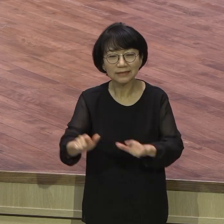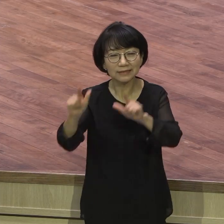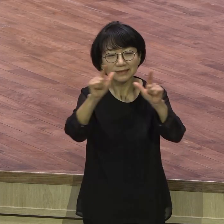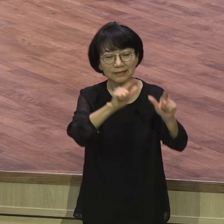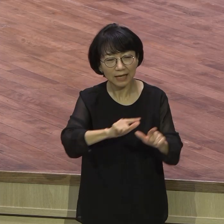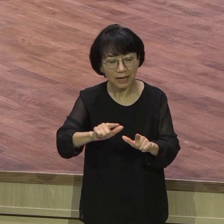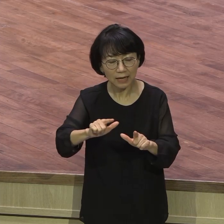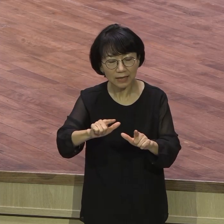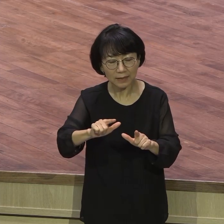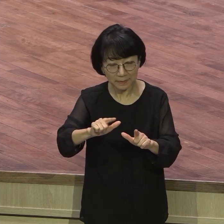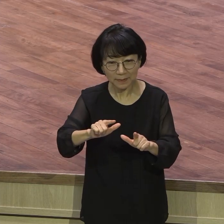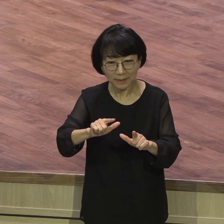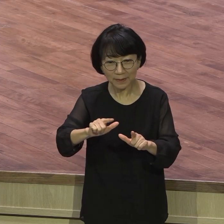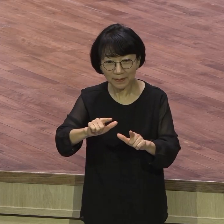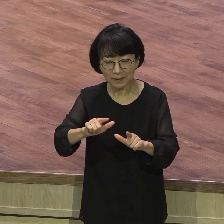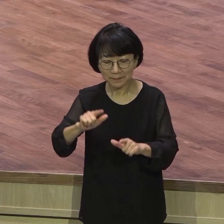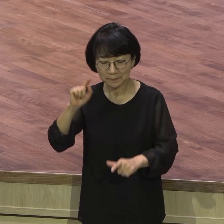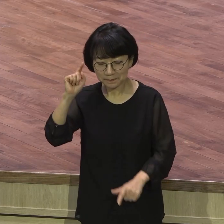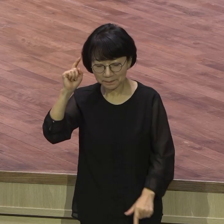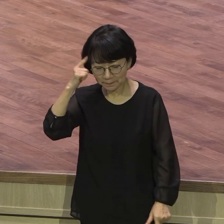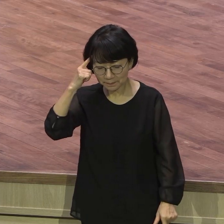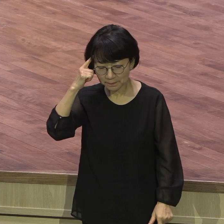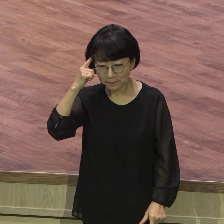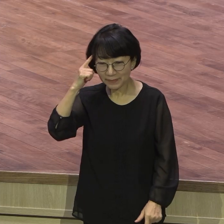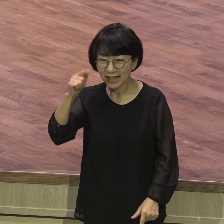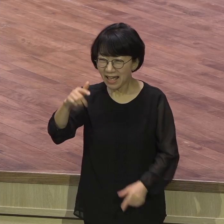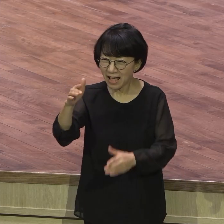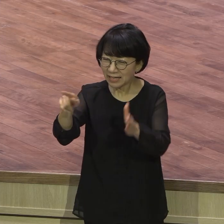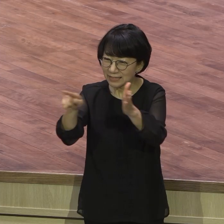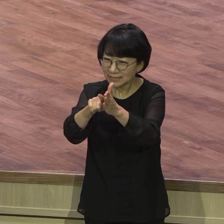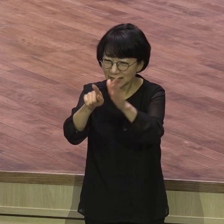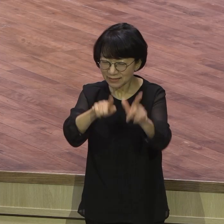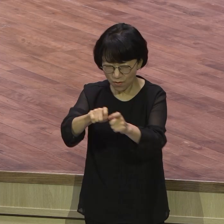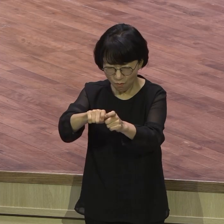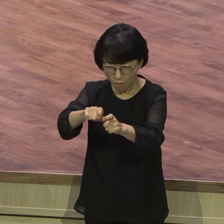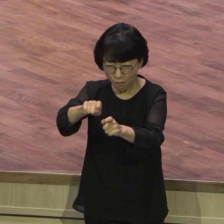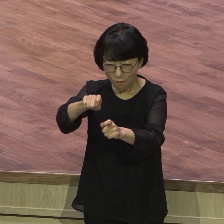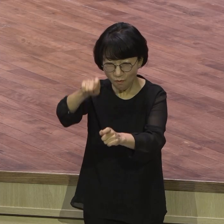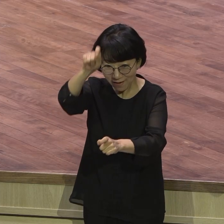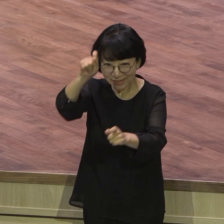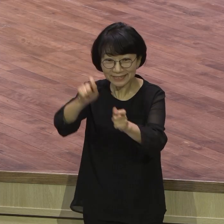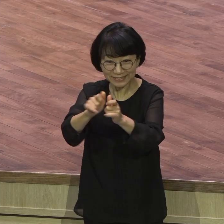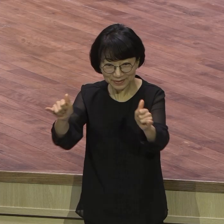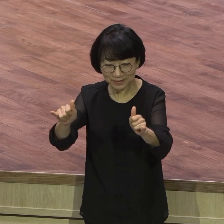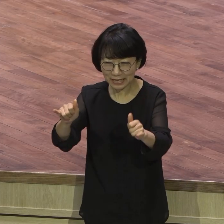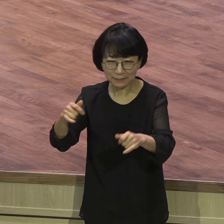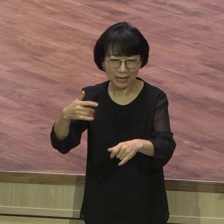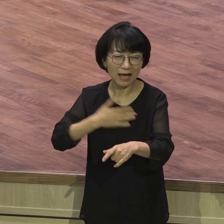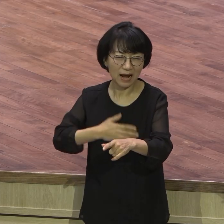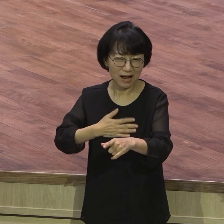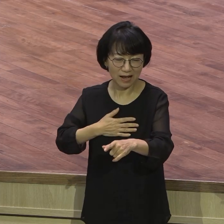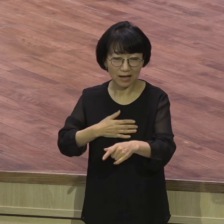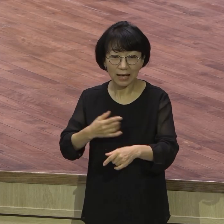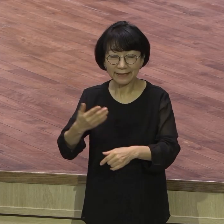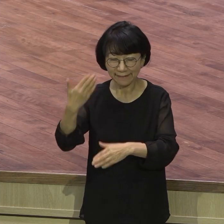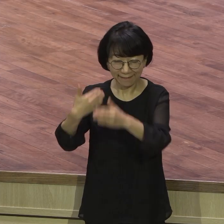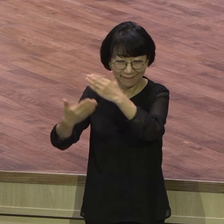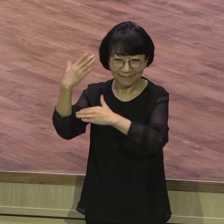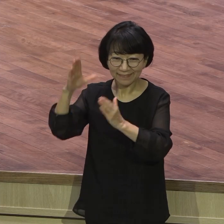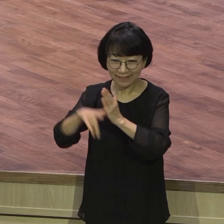뭡니까? 올해 신앙생활 하신 분들 아시잖아요. 옛날부터 하신 분들은 주일 되면 절대 물건 못 사요.